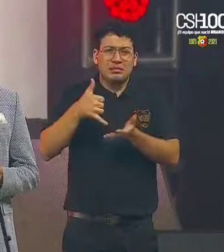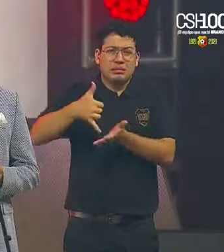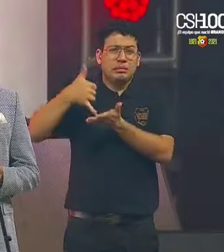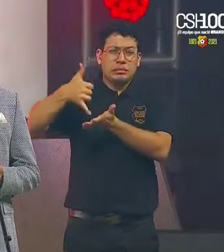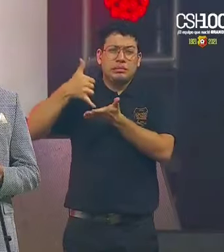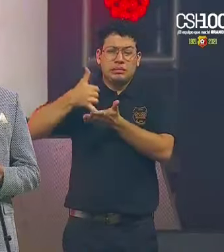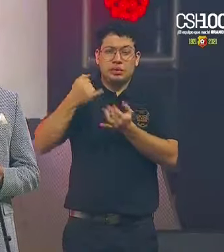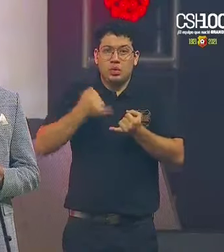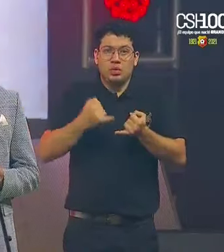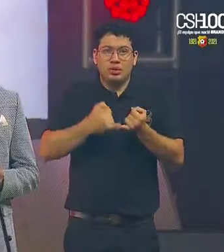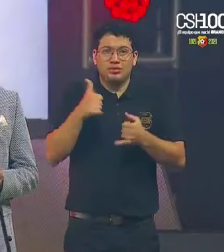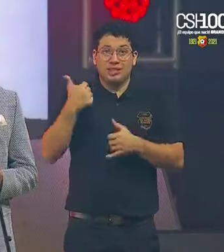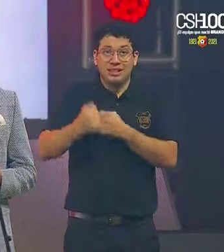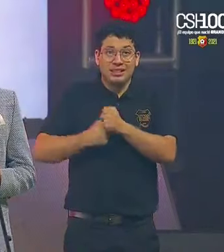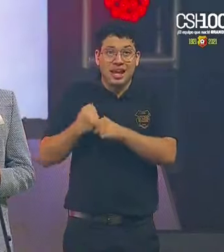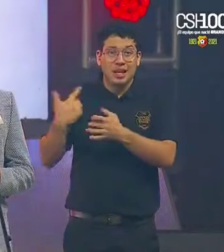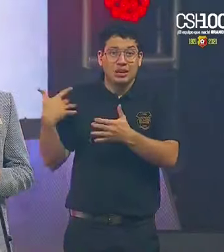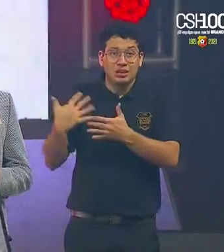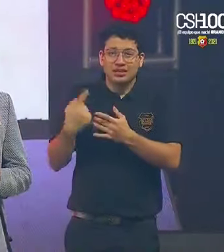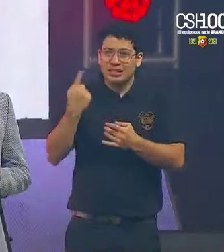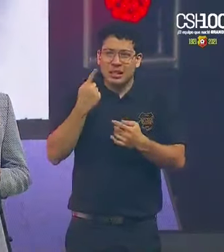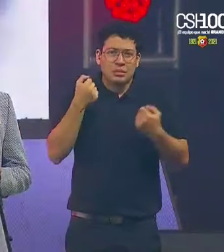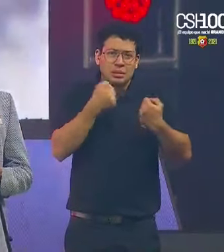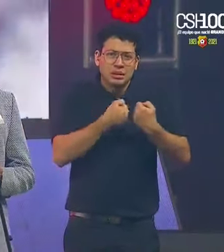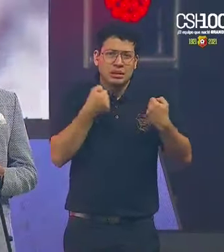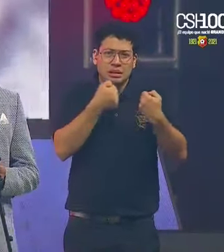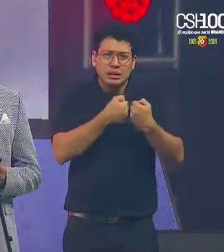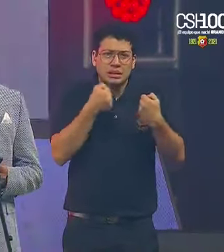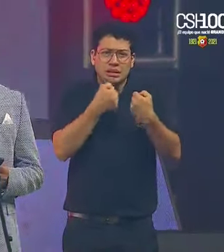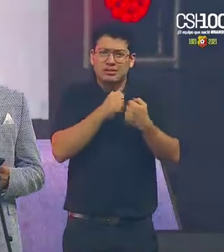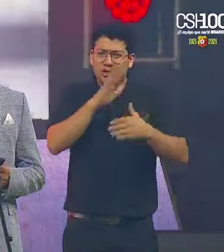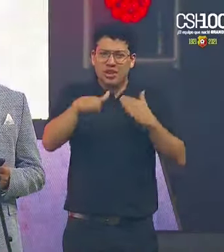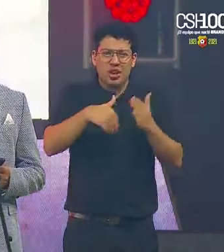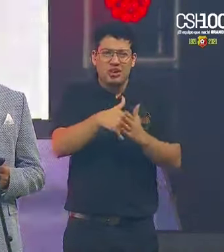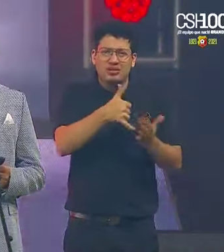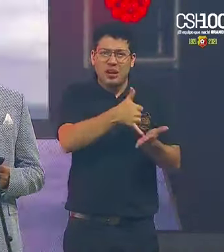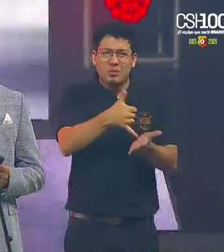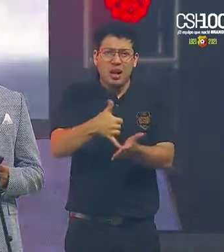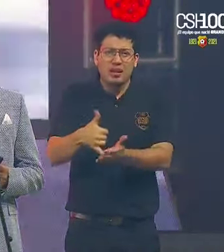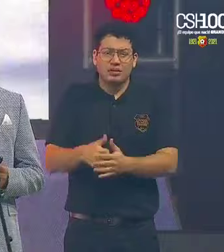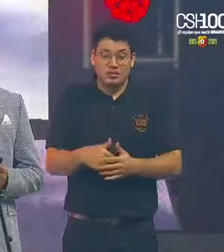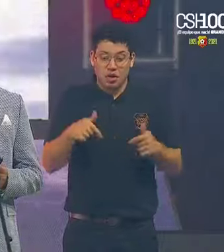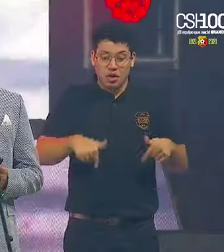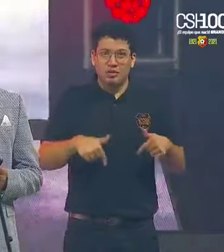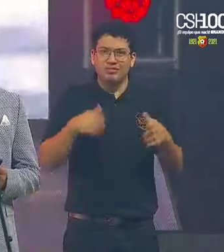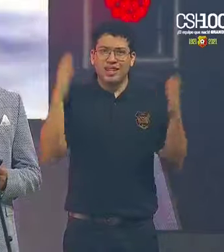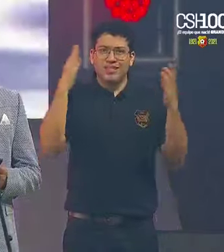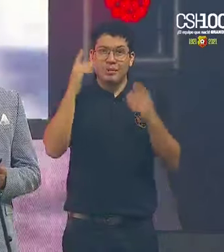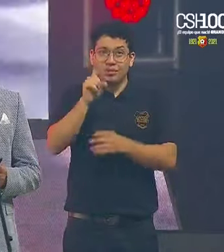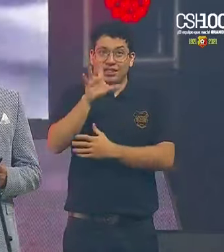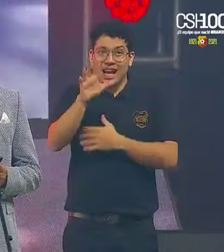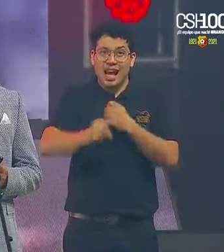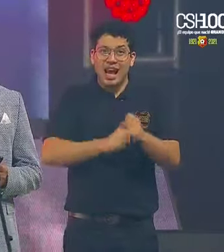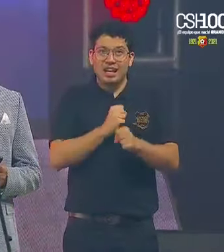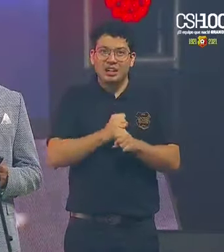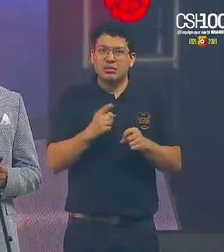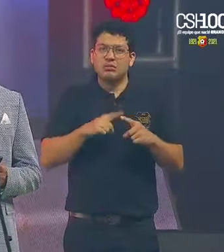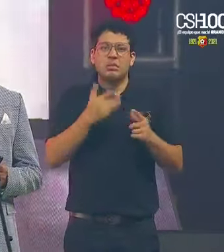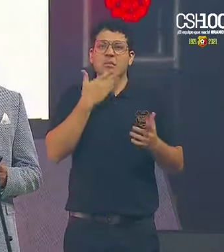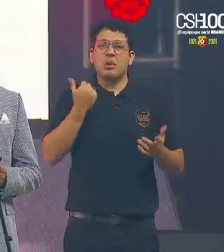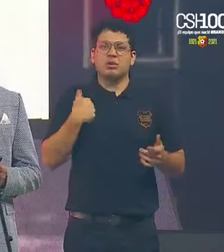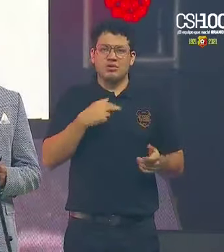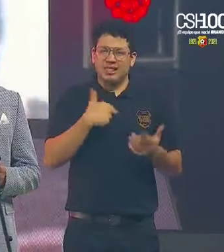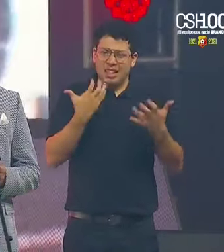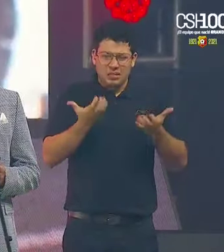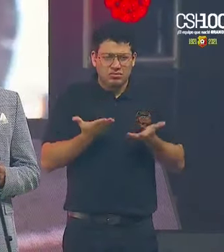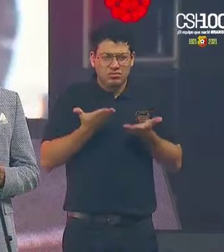estado peleando campeonatos. Hoy celebramos 100 años, qué mejor forma de hacerlo que entregándole a la afición herediana la década